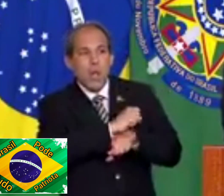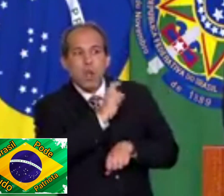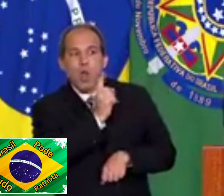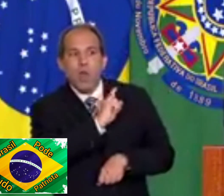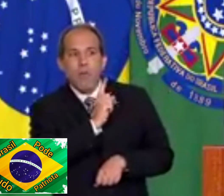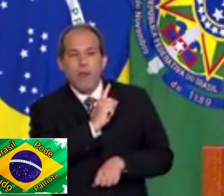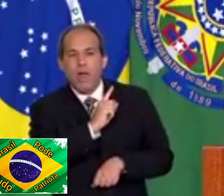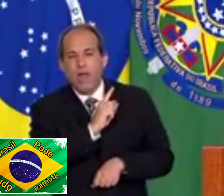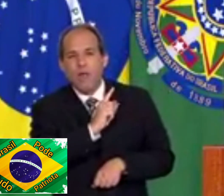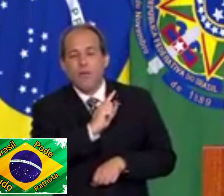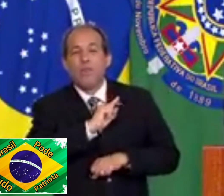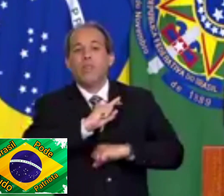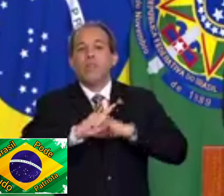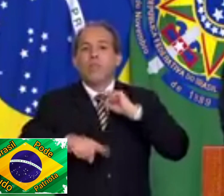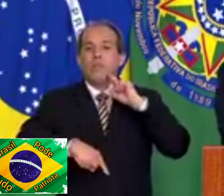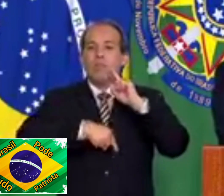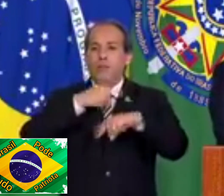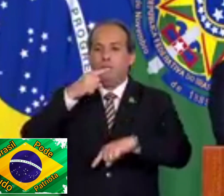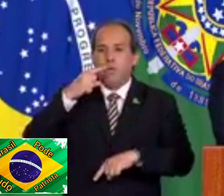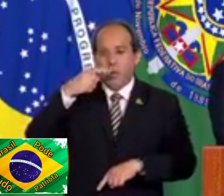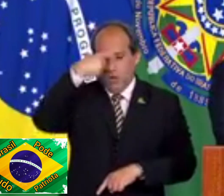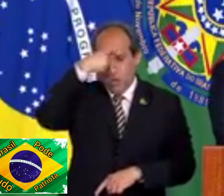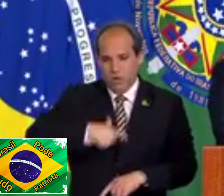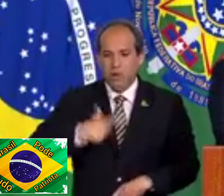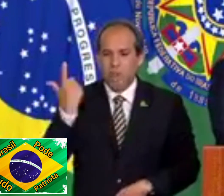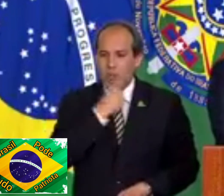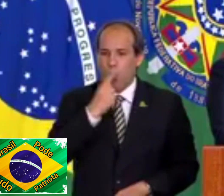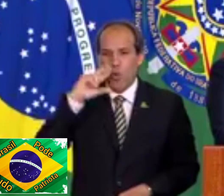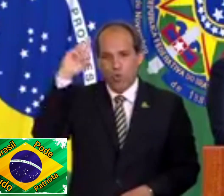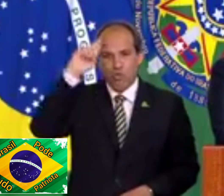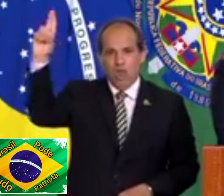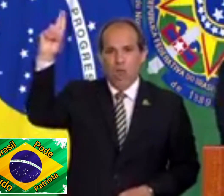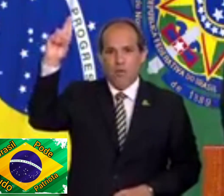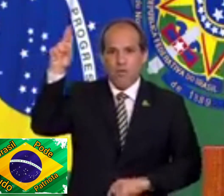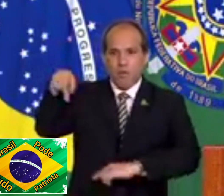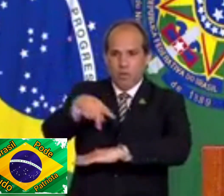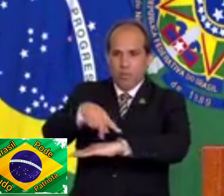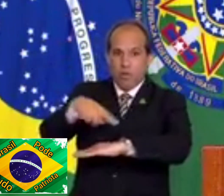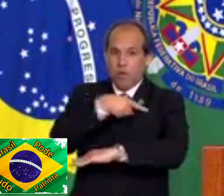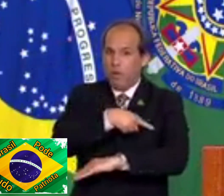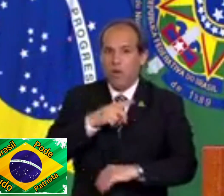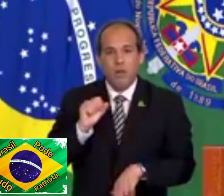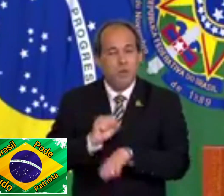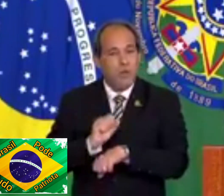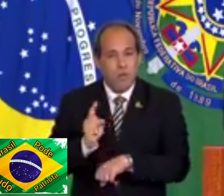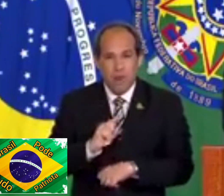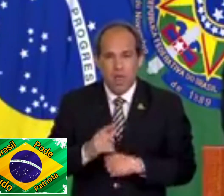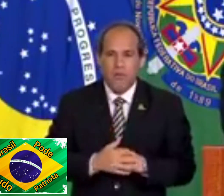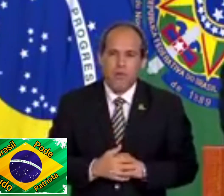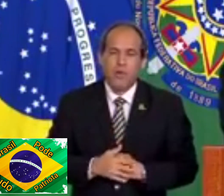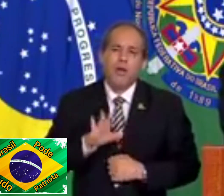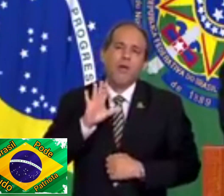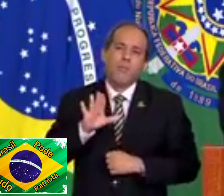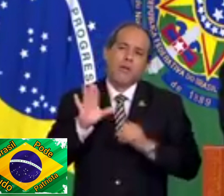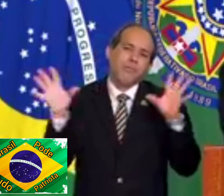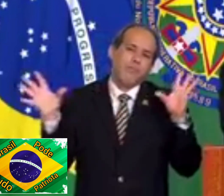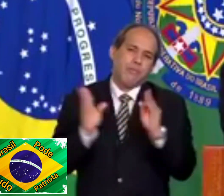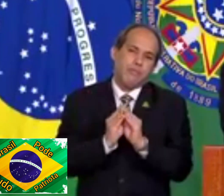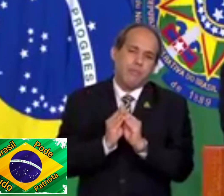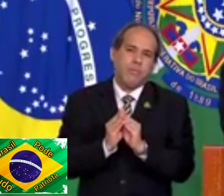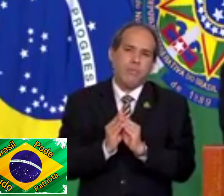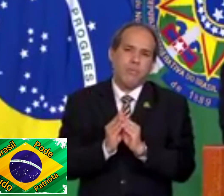chefe da nação. O que fica disso tudo? Uma passagem